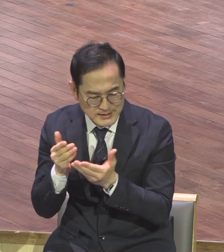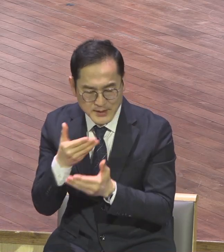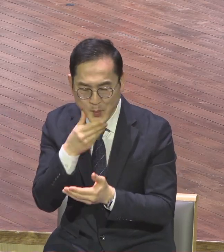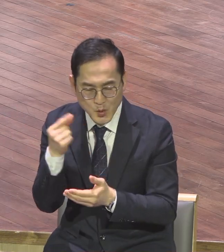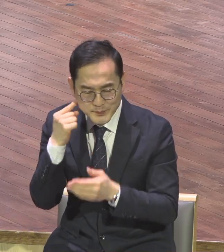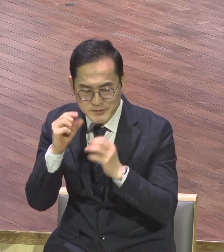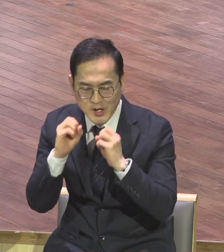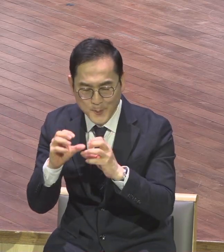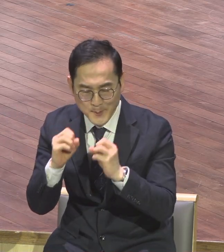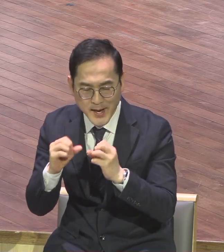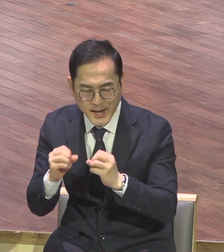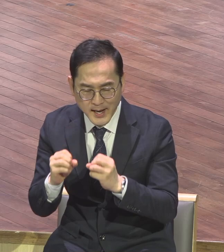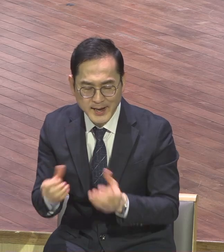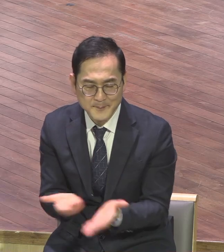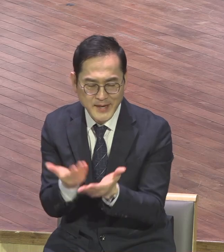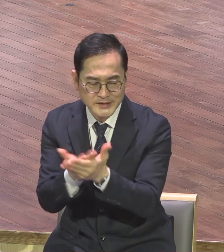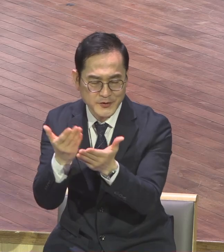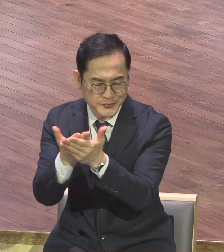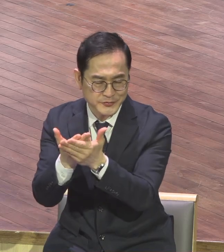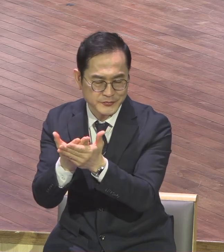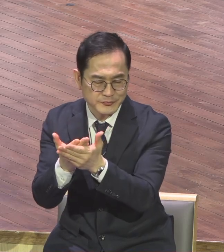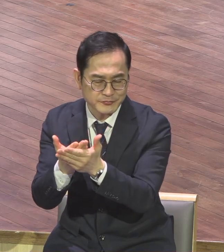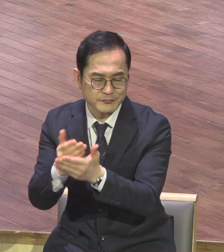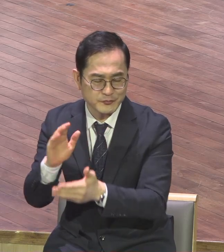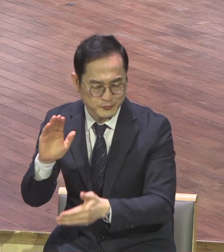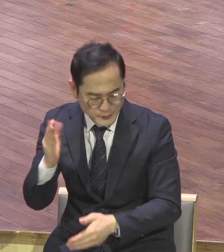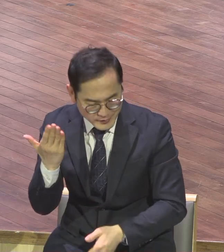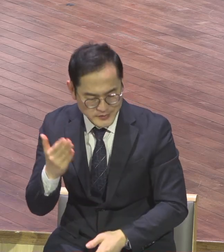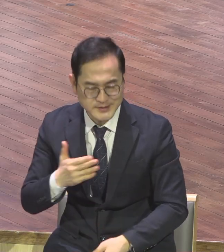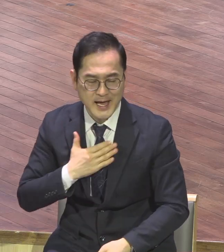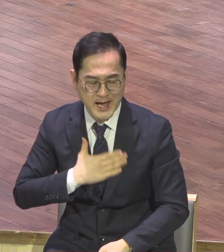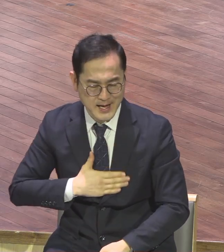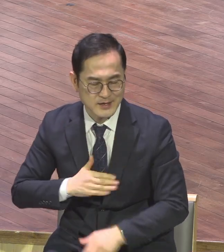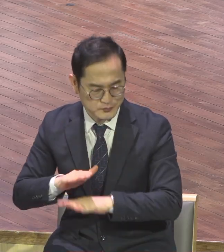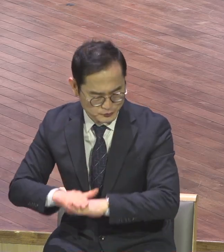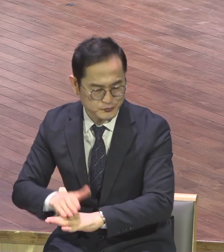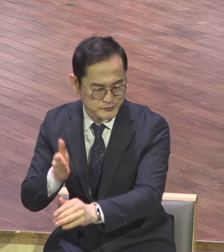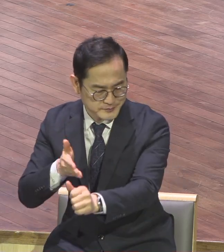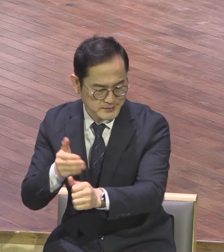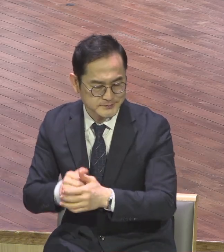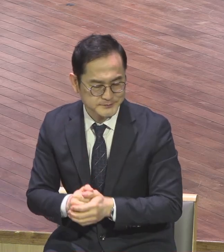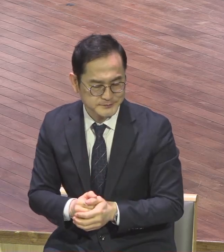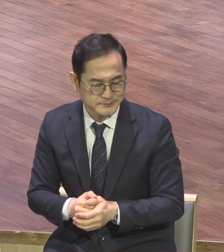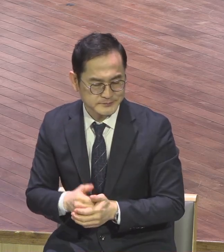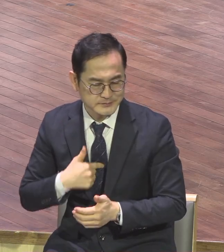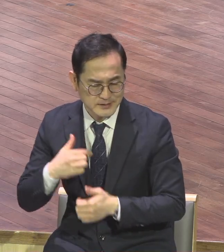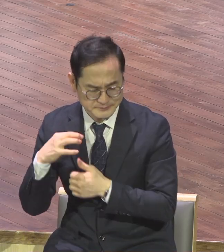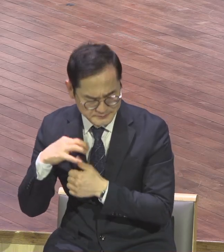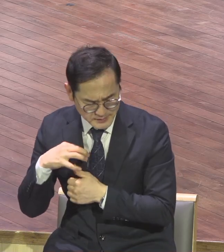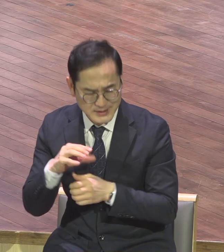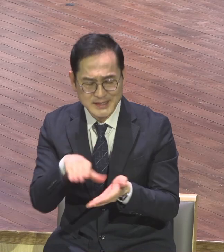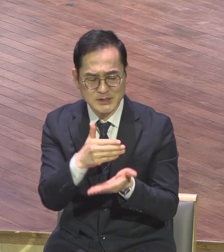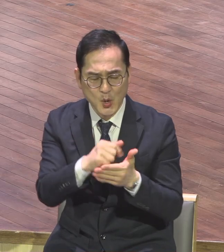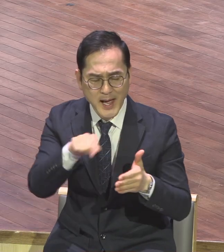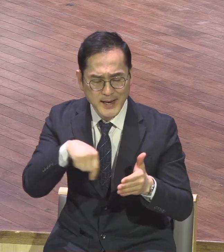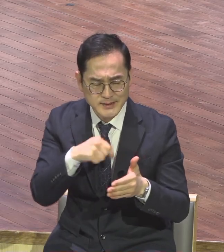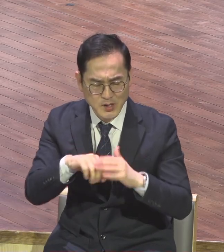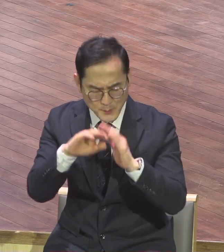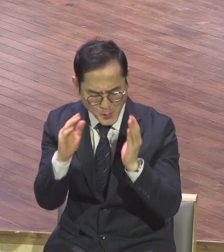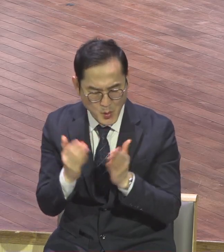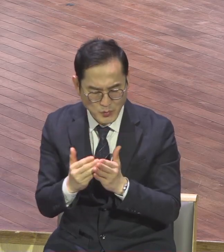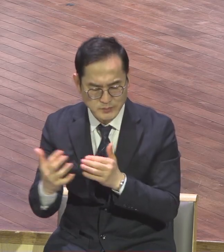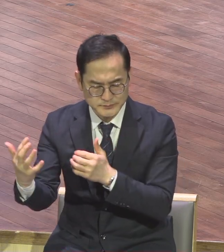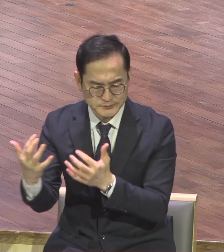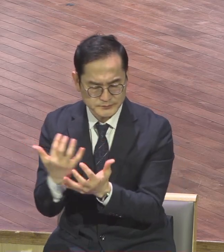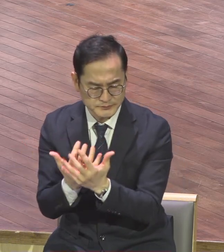복음 전파의 진전이 된 줄을 너희가 알기를 원하노라. 이러므로 나의 매임이 그리스도 안에서 모든 시대 안과